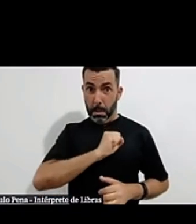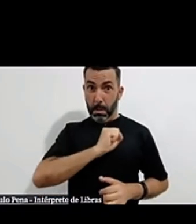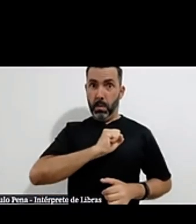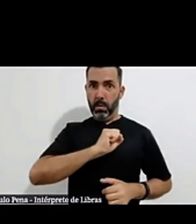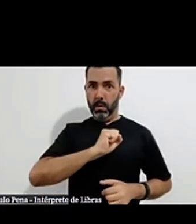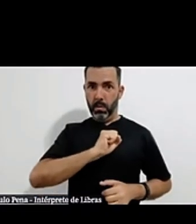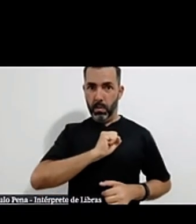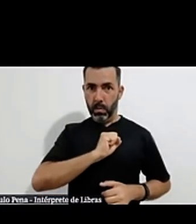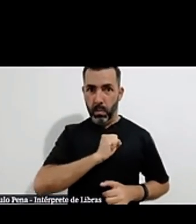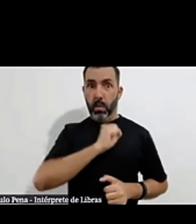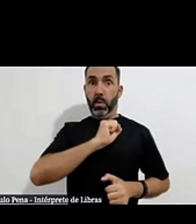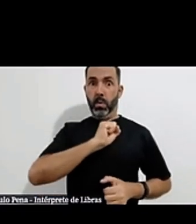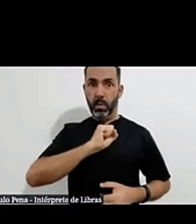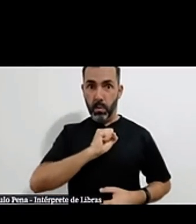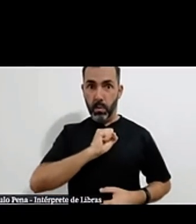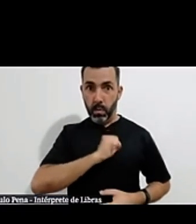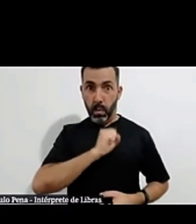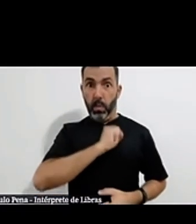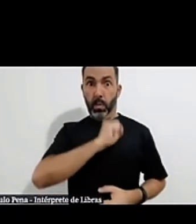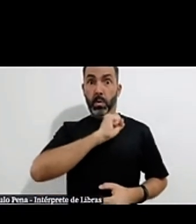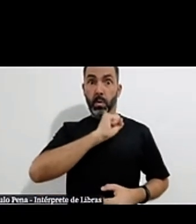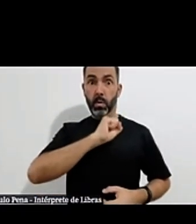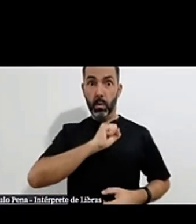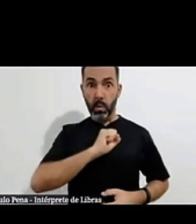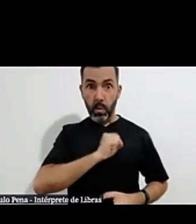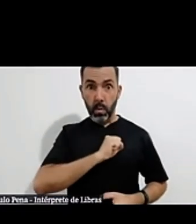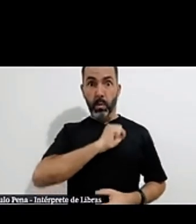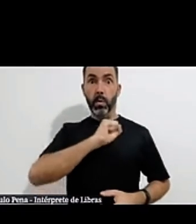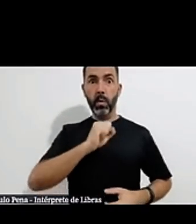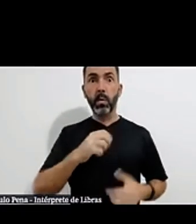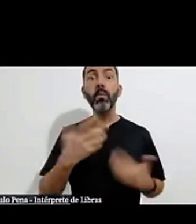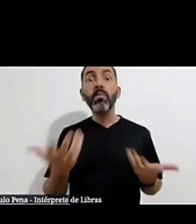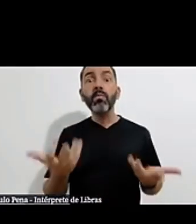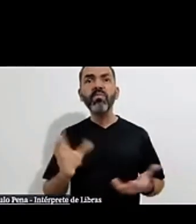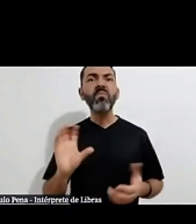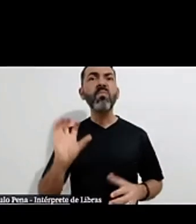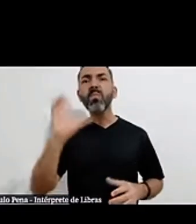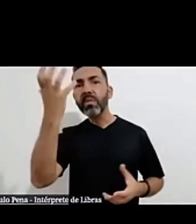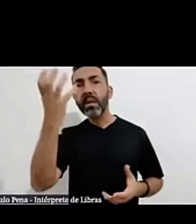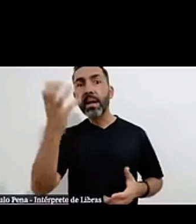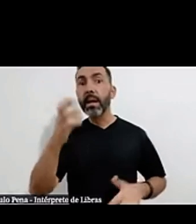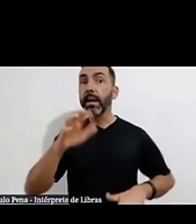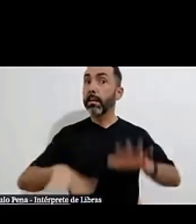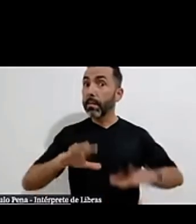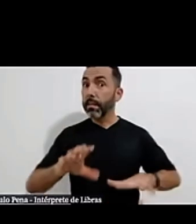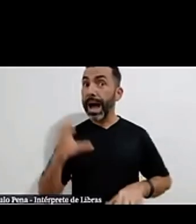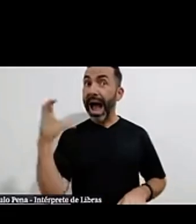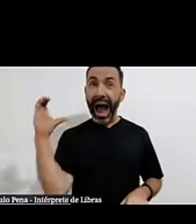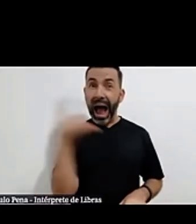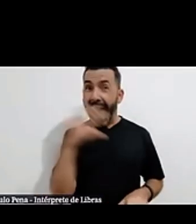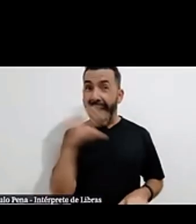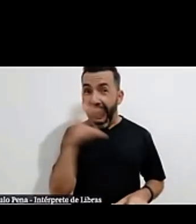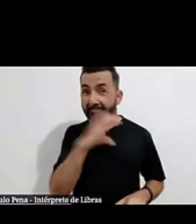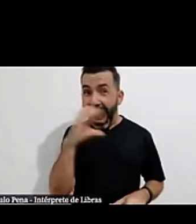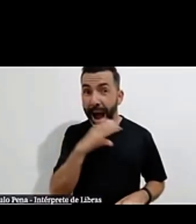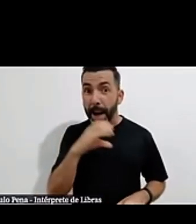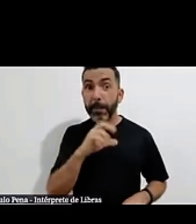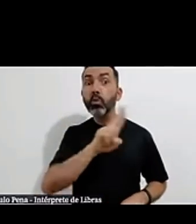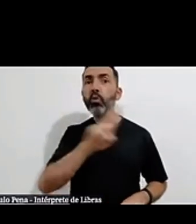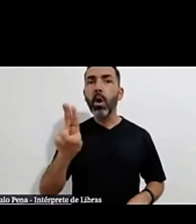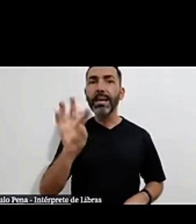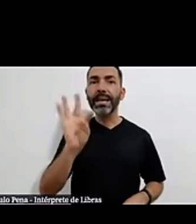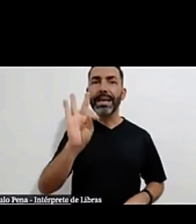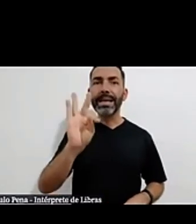que acontece? Ela pode ficar muito rápida, chama-se taquicardia,